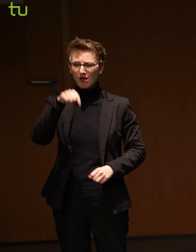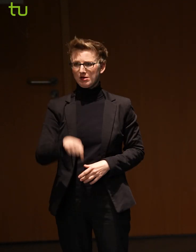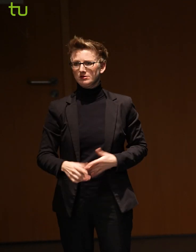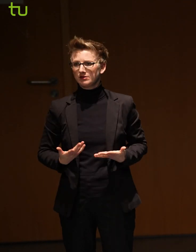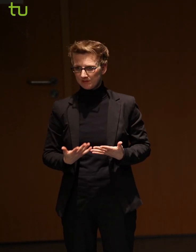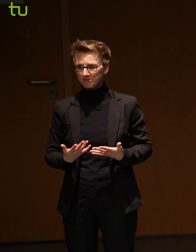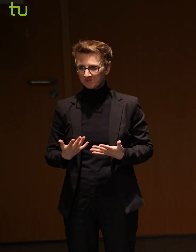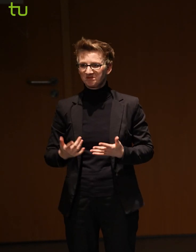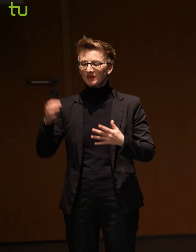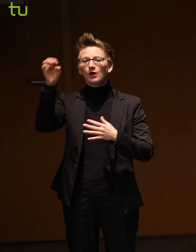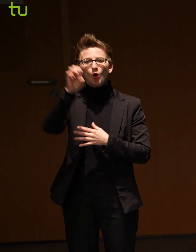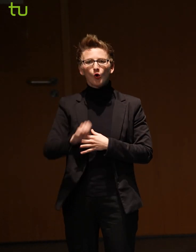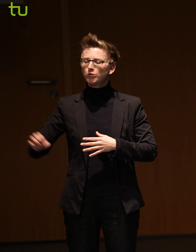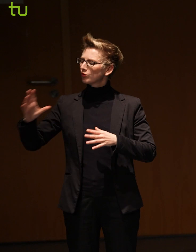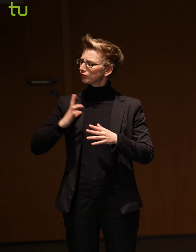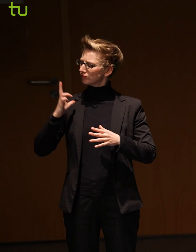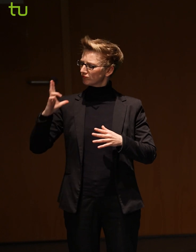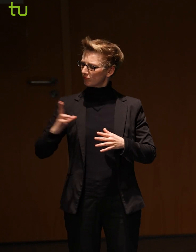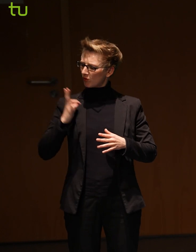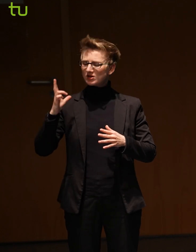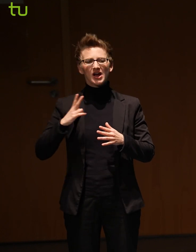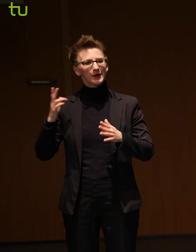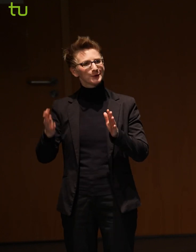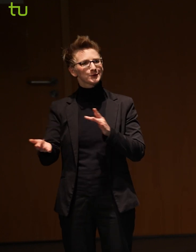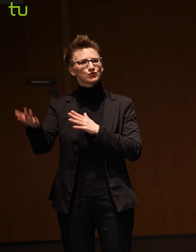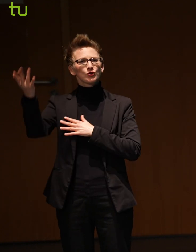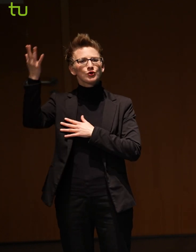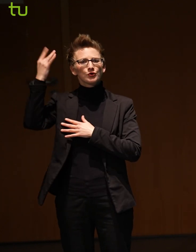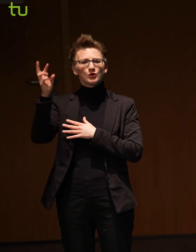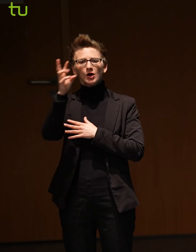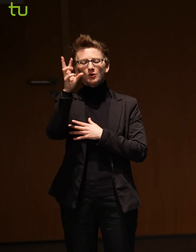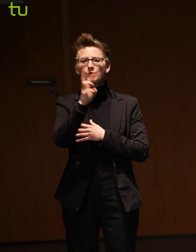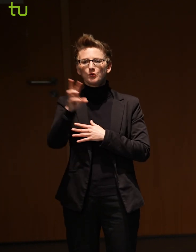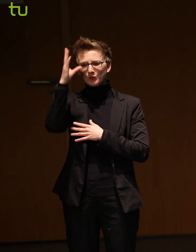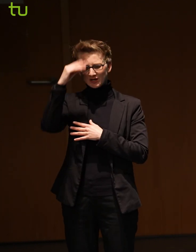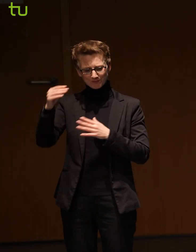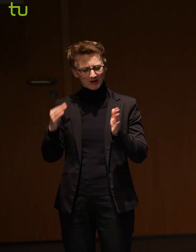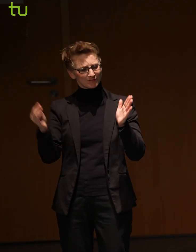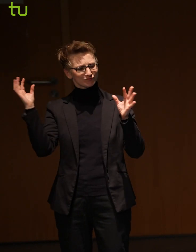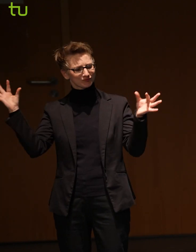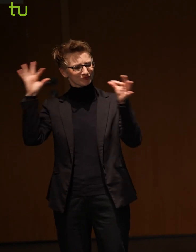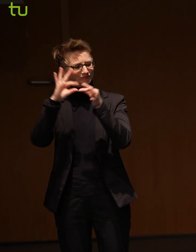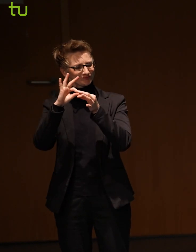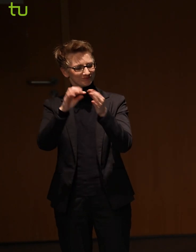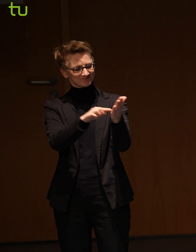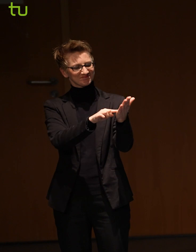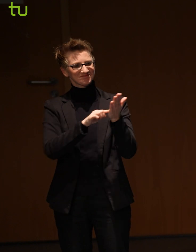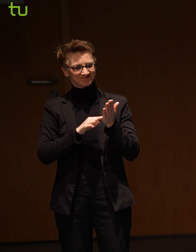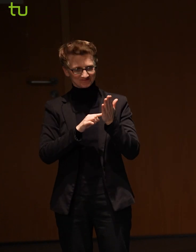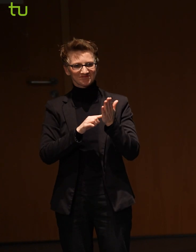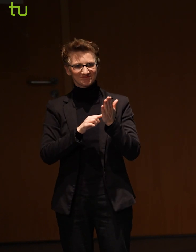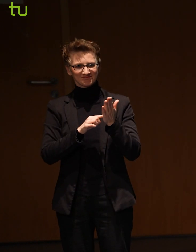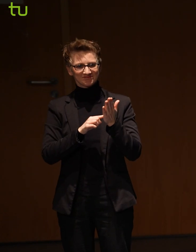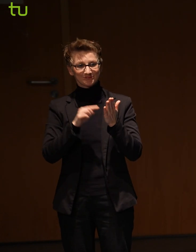der europäischen Moderne trägt, ist Whitman als frühest Moderner tatsächlich höchst affin. Der Raimbaud Verlag hatte